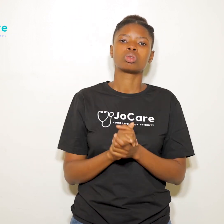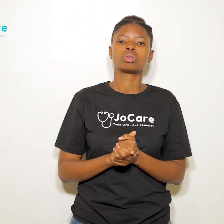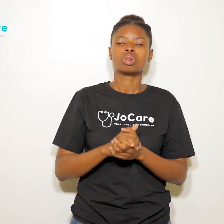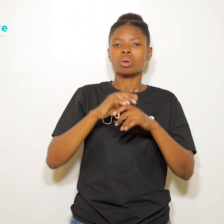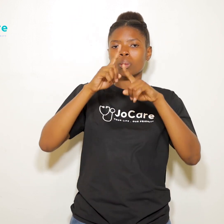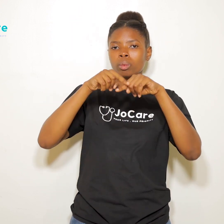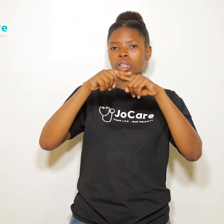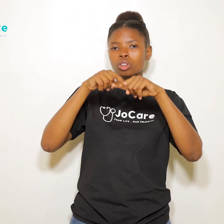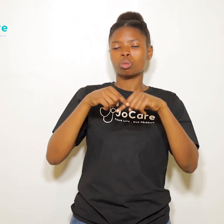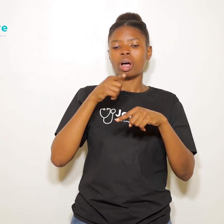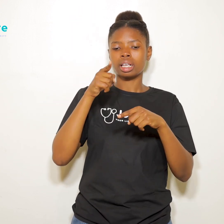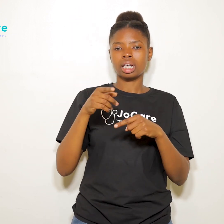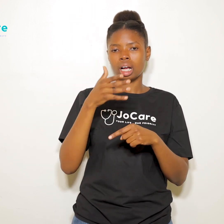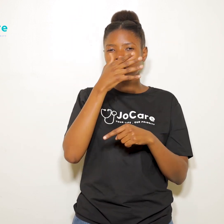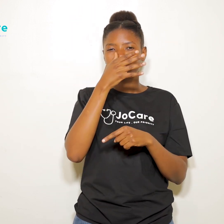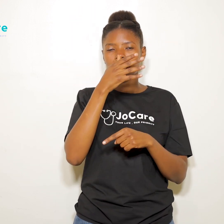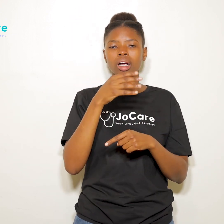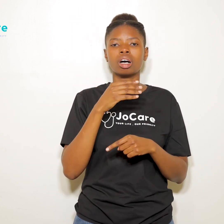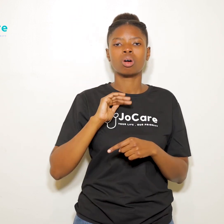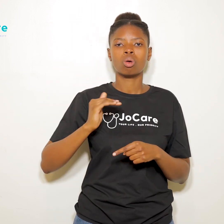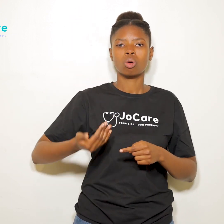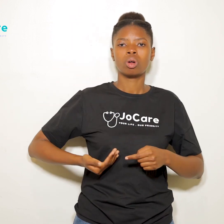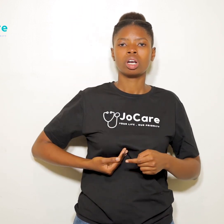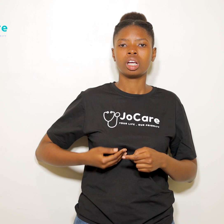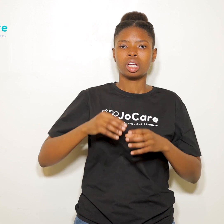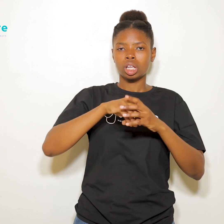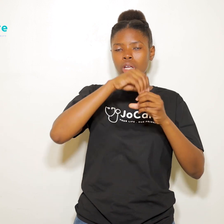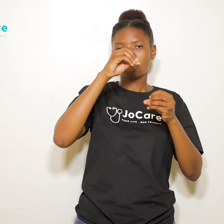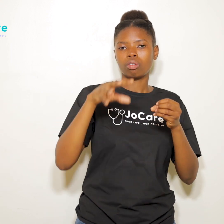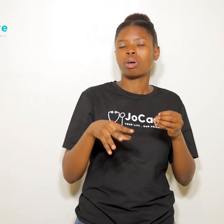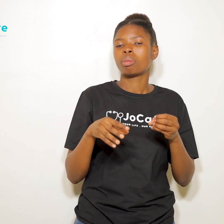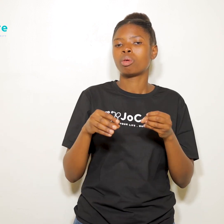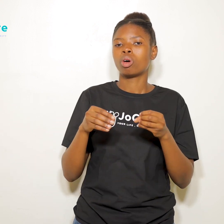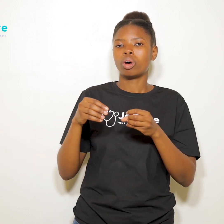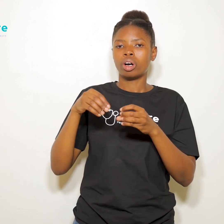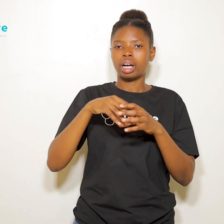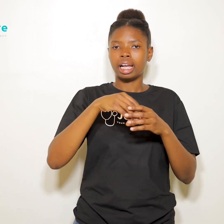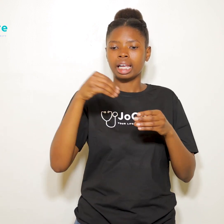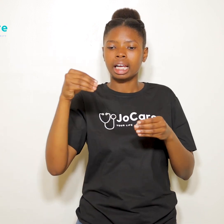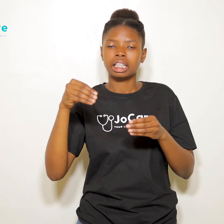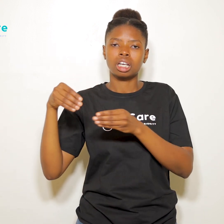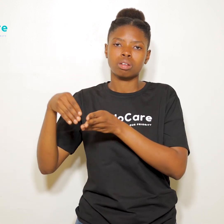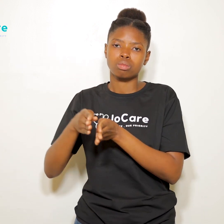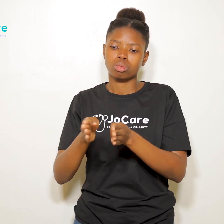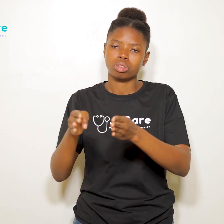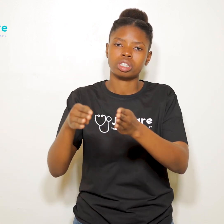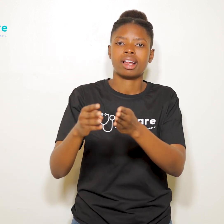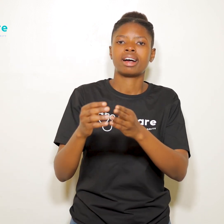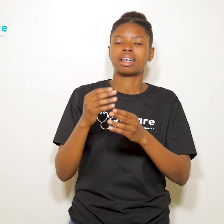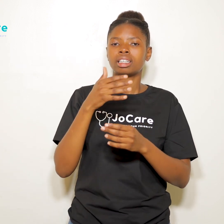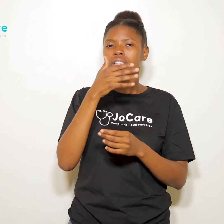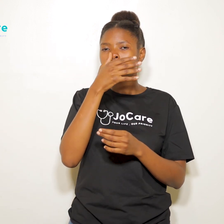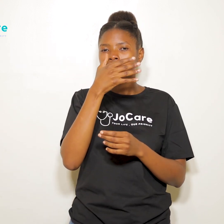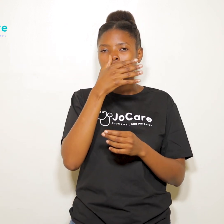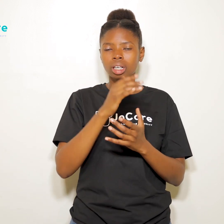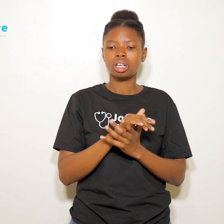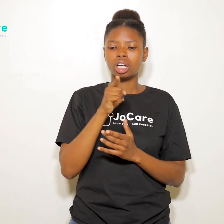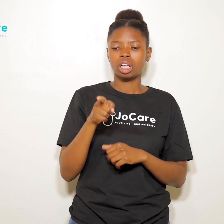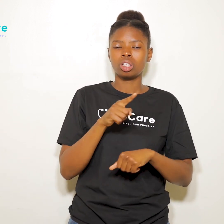ya ntangangore irekurwa ikajya mu miyoborantanga ariho ishobora guhurira n'intangangabo. yego Icyo gihe niho hakunda